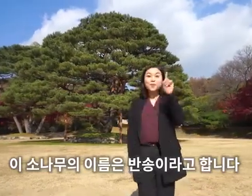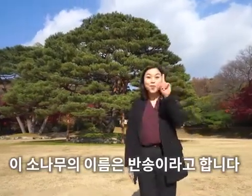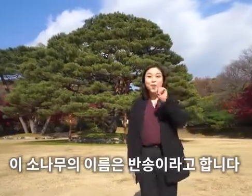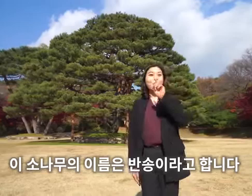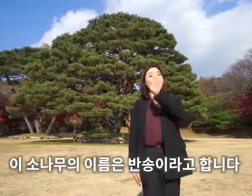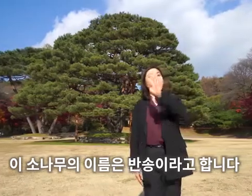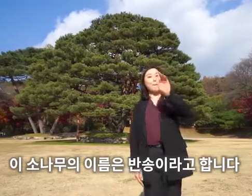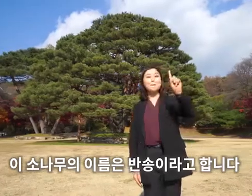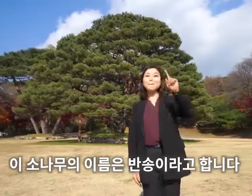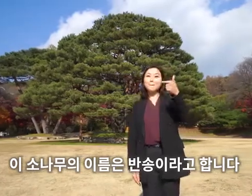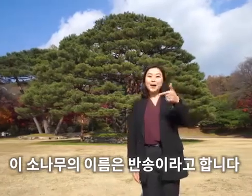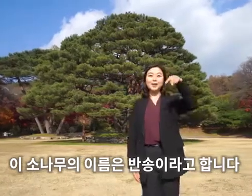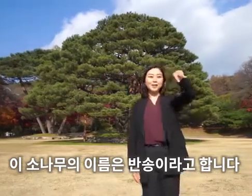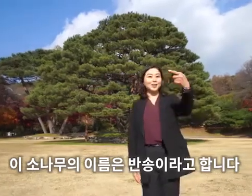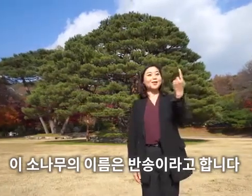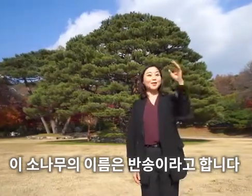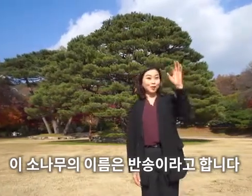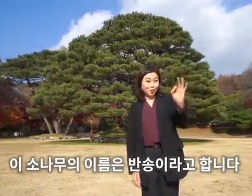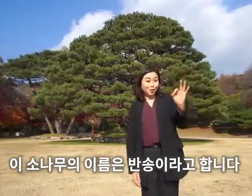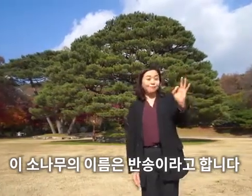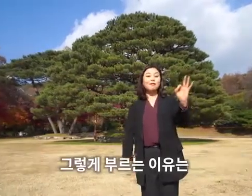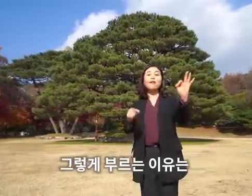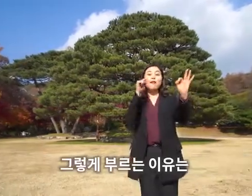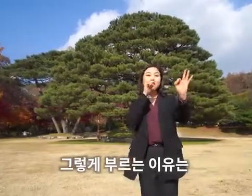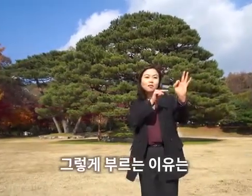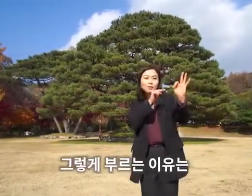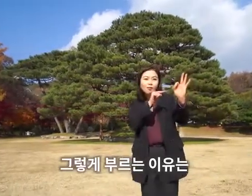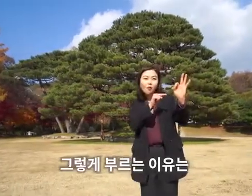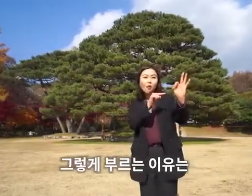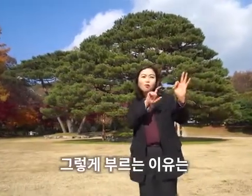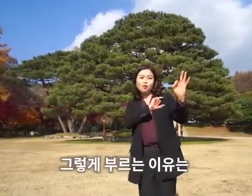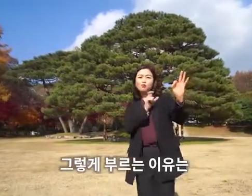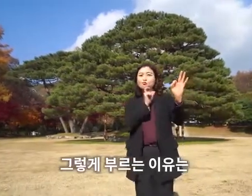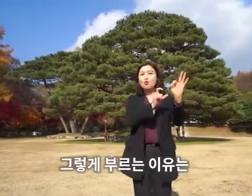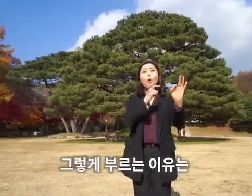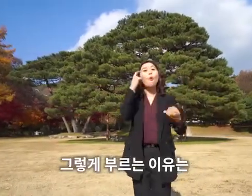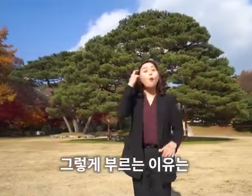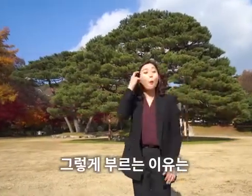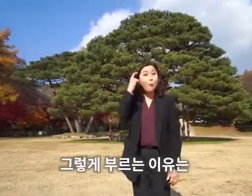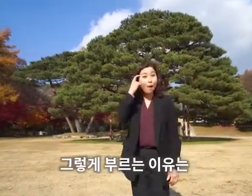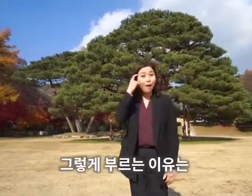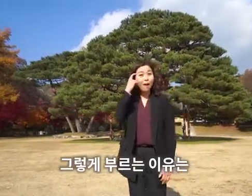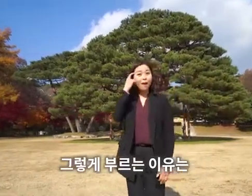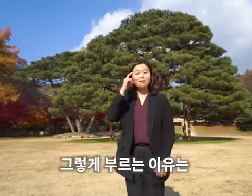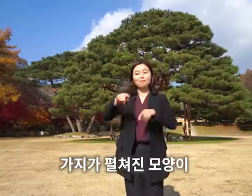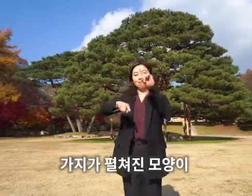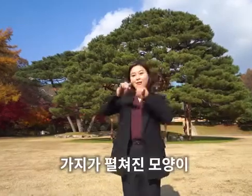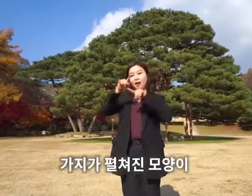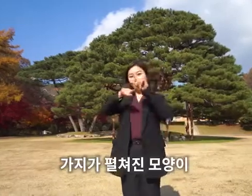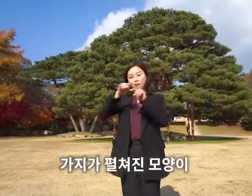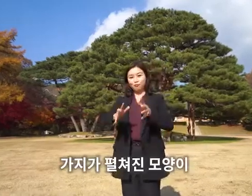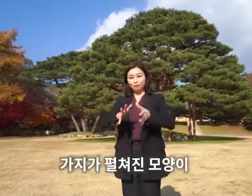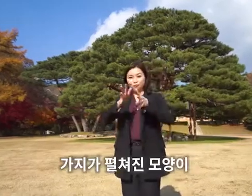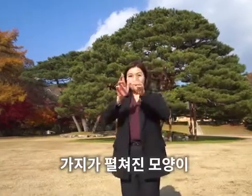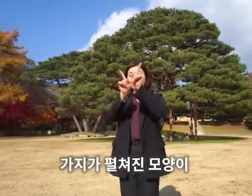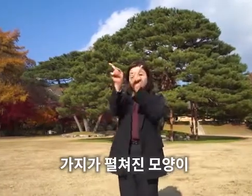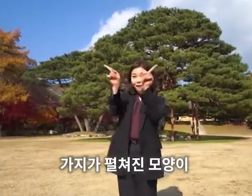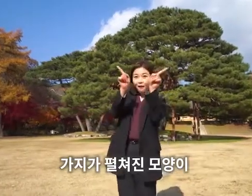이름은 반송이라고 합니다. 그렇게 부르는 이유는 가지가 펼쳐진 모양이